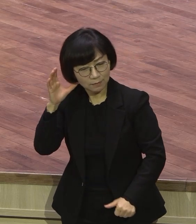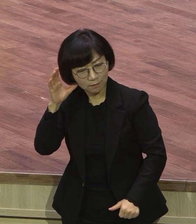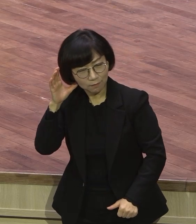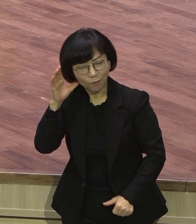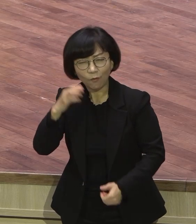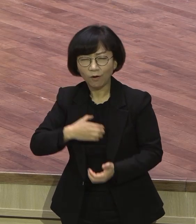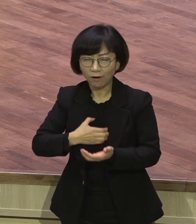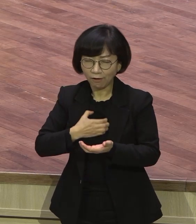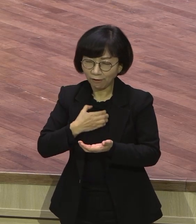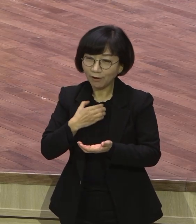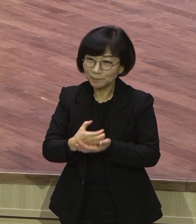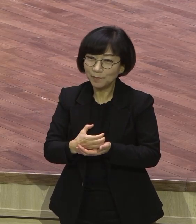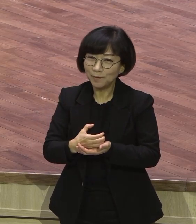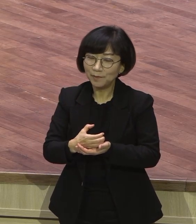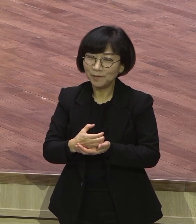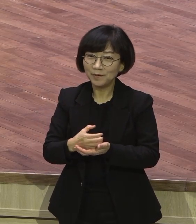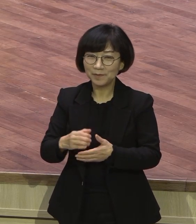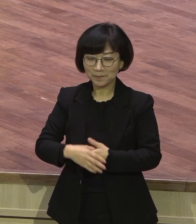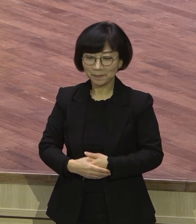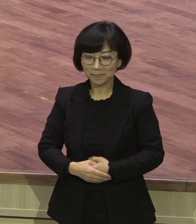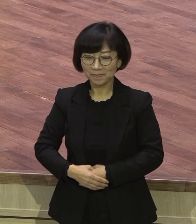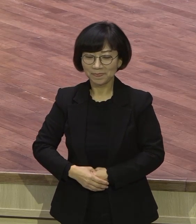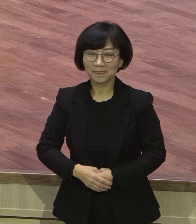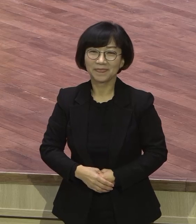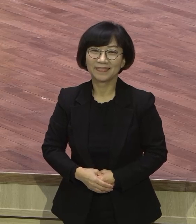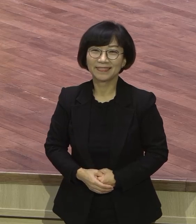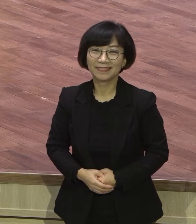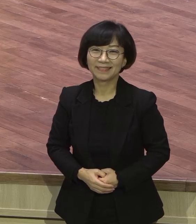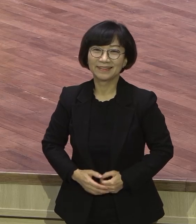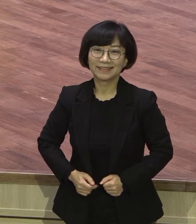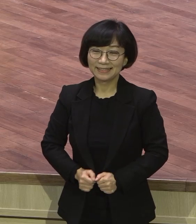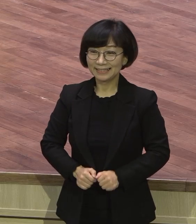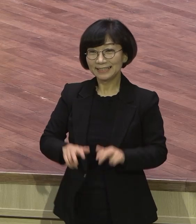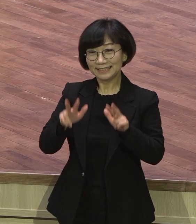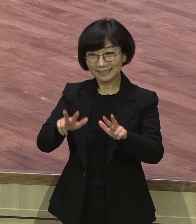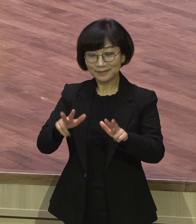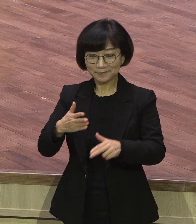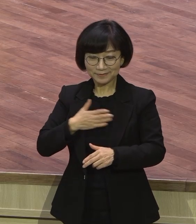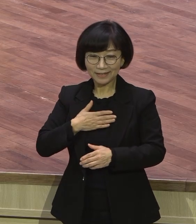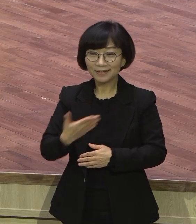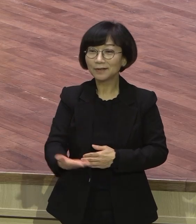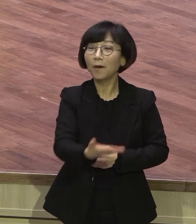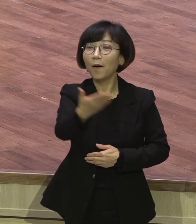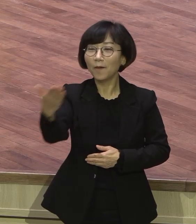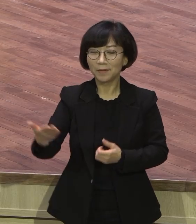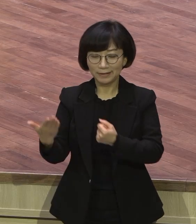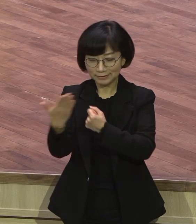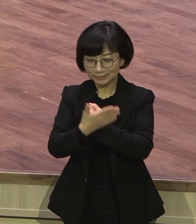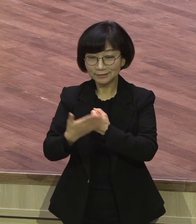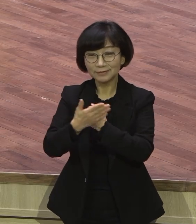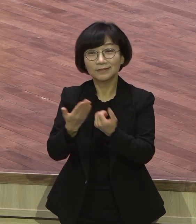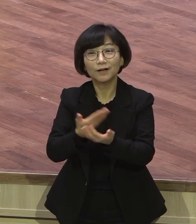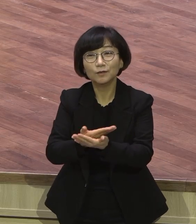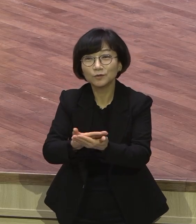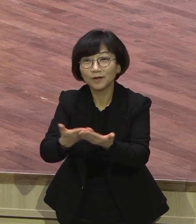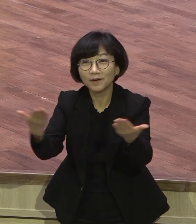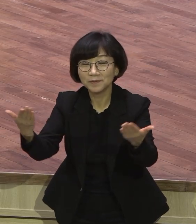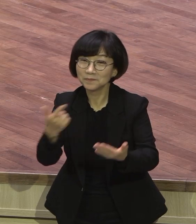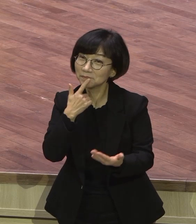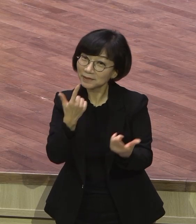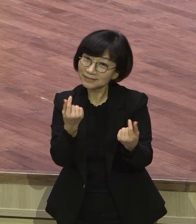은혜로운 기둥이 되라. 제 이름 그대로 지금도 여러분 은혜를 끼치고 있잖아요. 은혜를 끼치는 이름